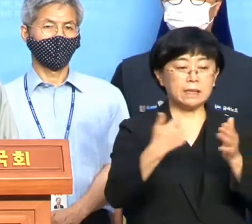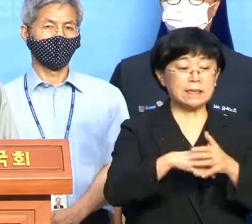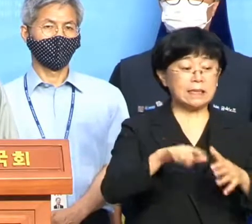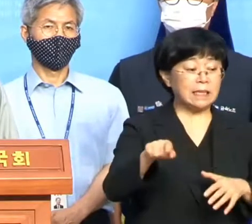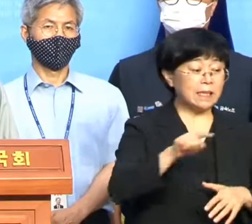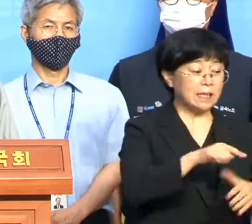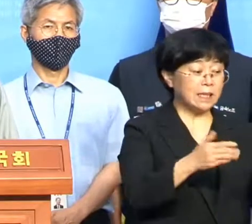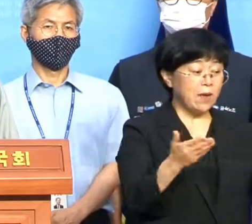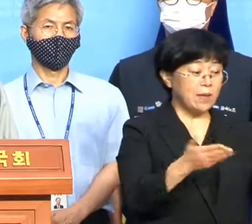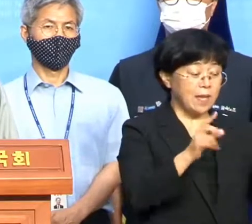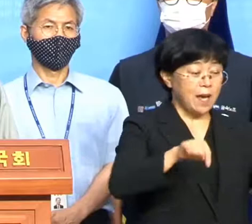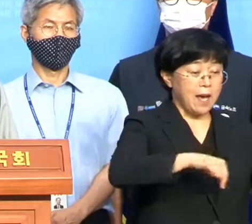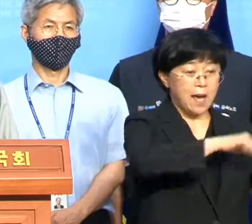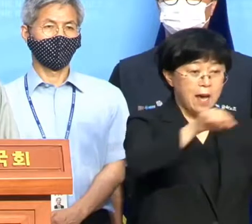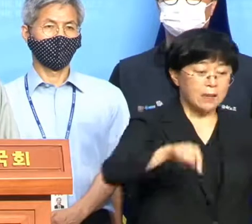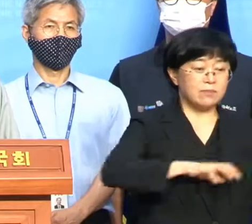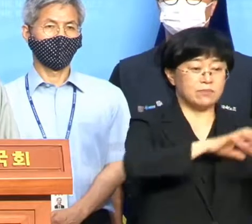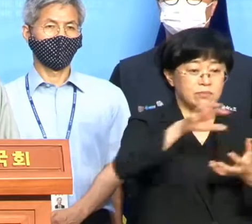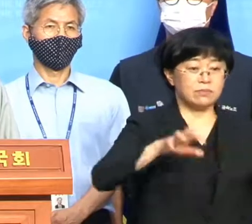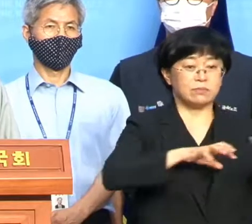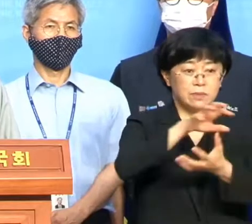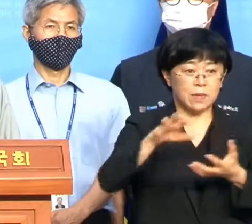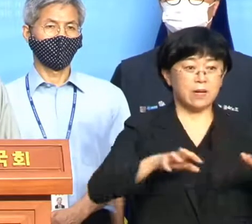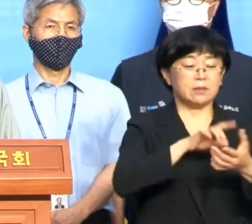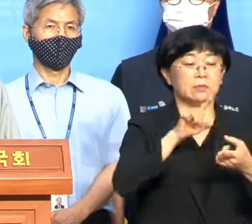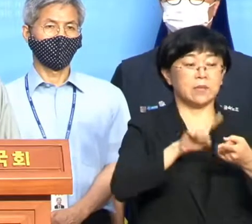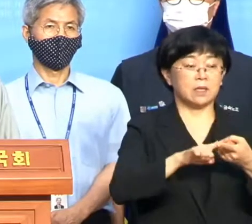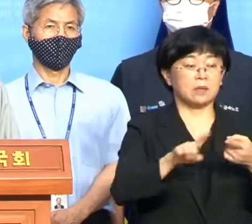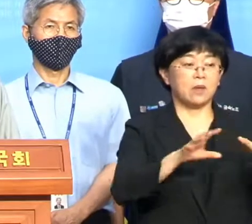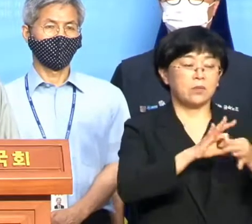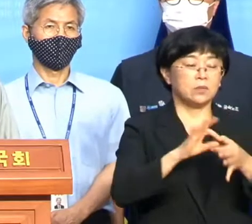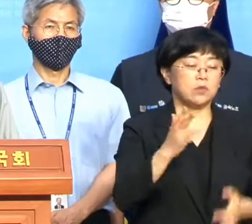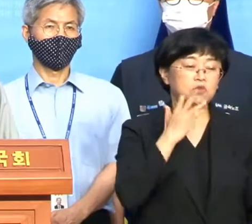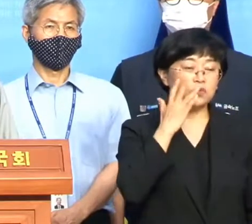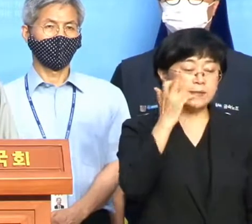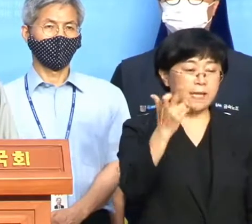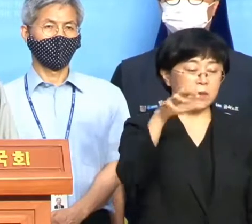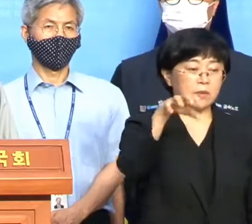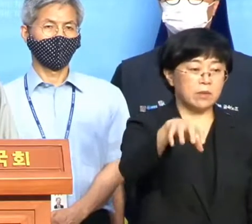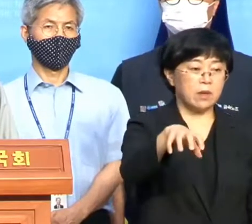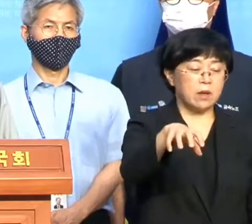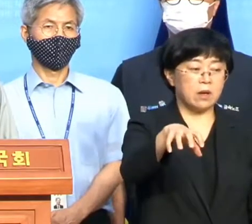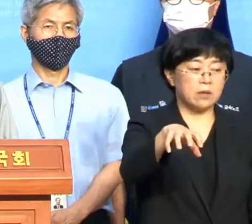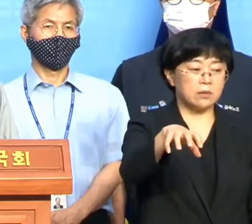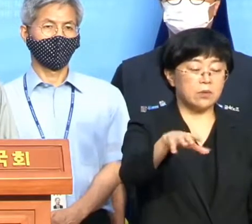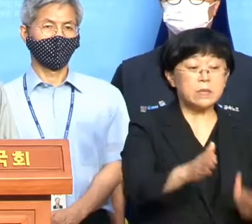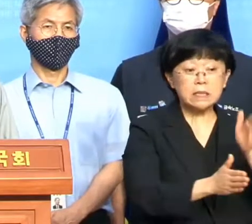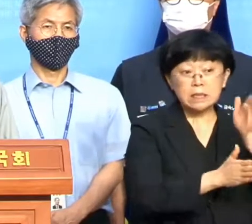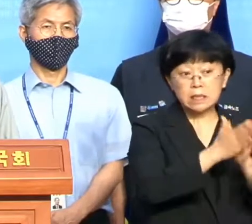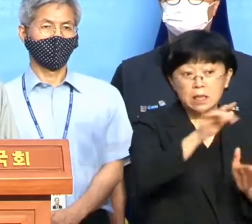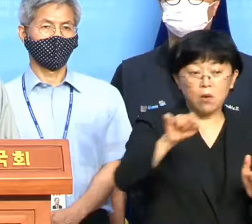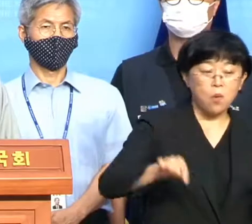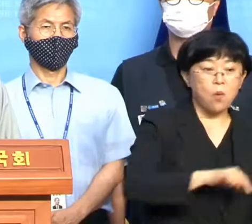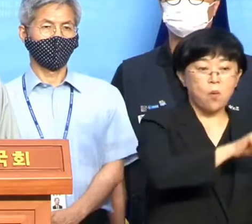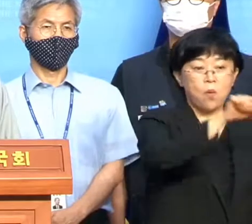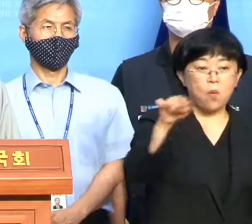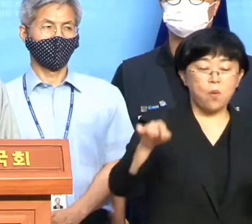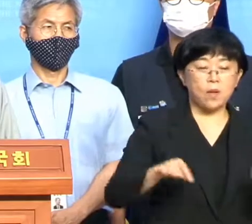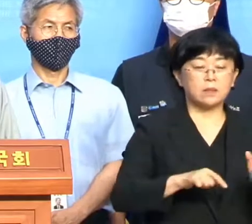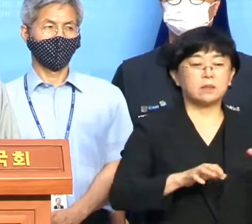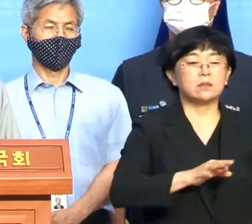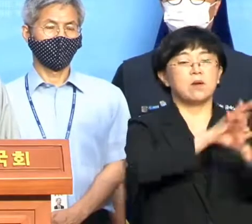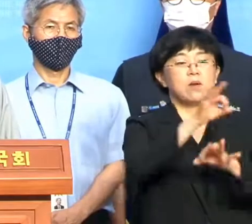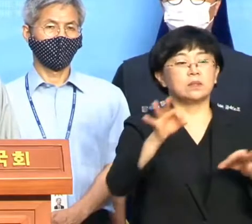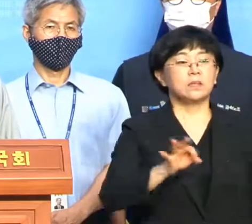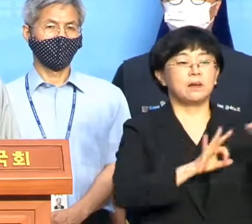마트로 만들어 놓습니다 그리고 그 연결되서 울산 동구지역 비롯하여 울산시 4는 전체 킴 경제가